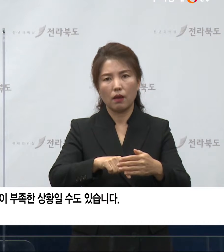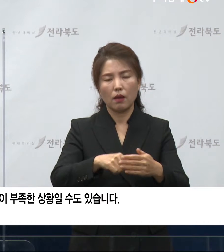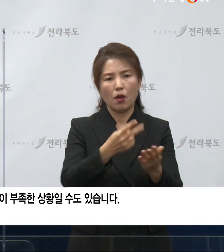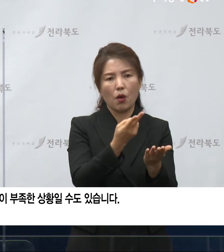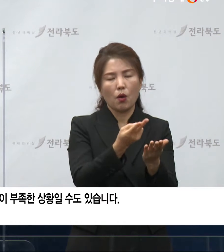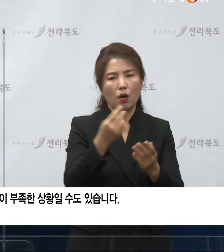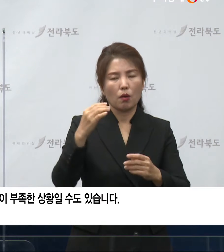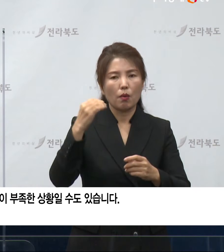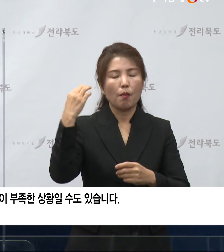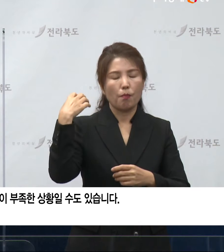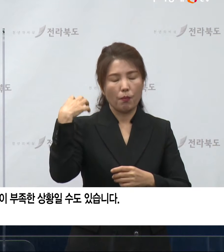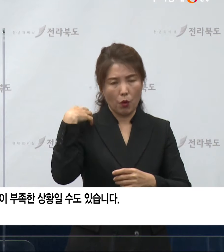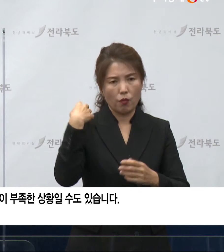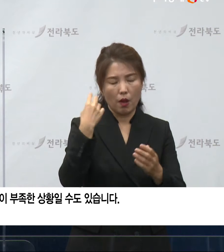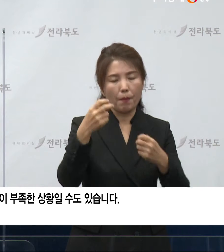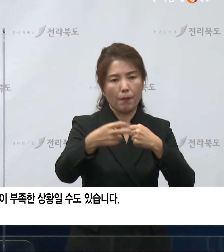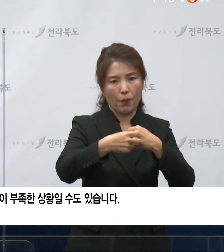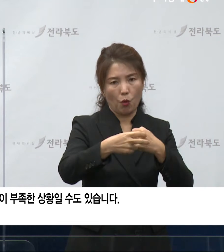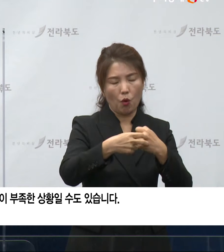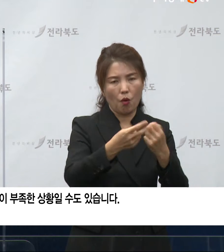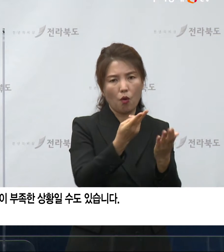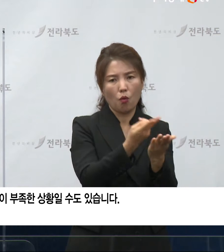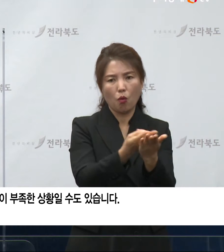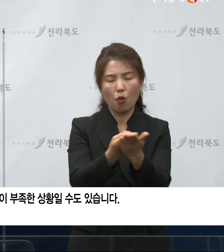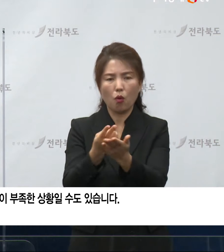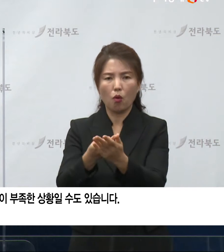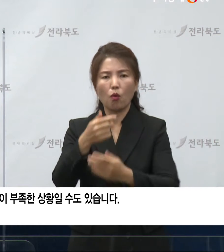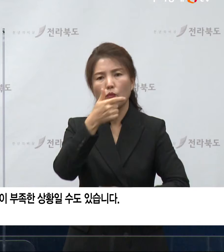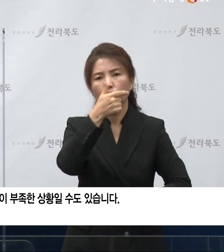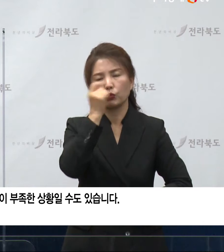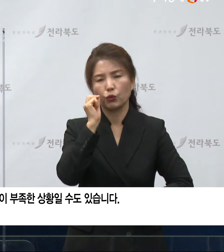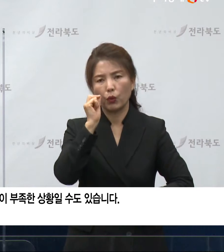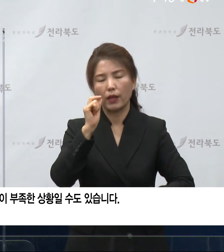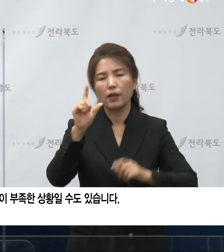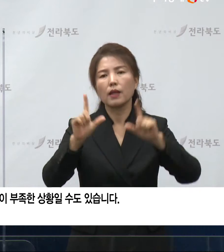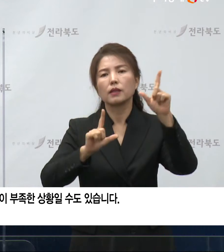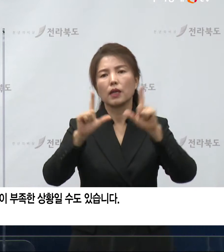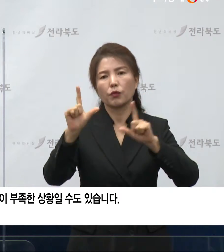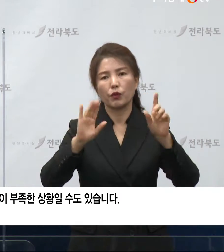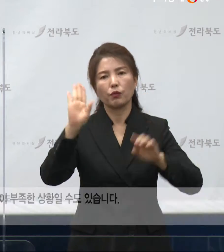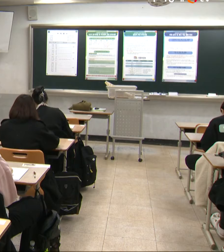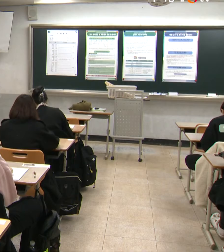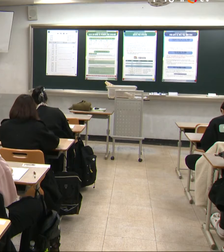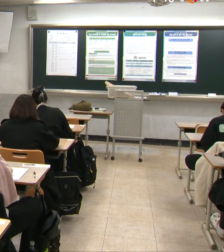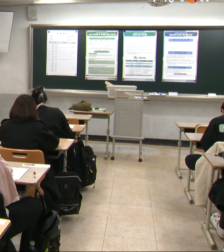감염병 전담 병원의 병상이 부족한 상황일 수도 있습니다.